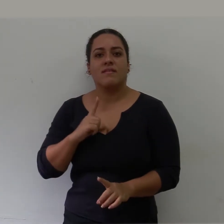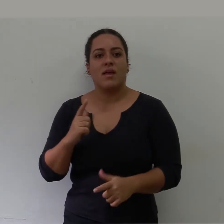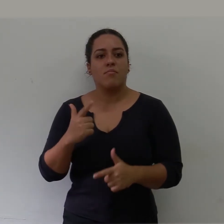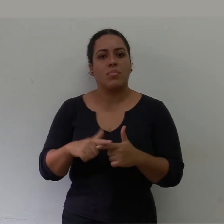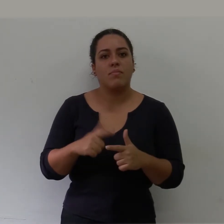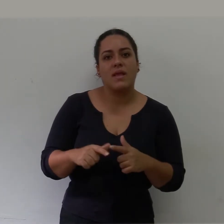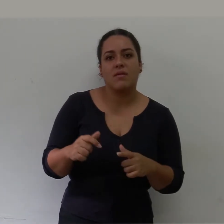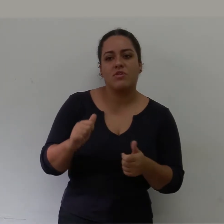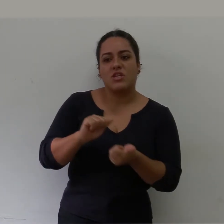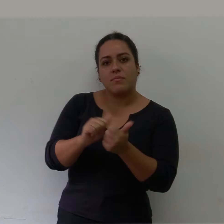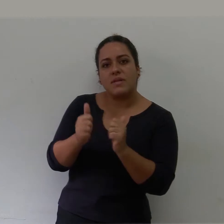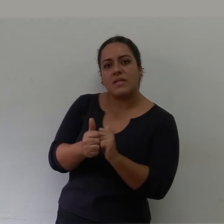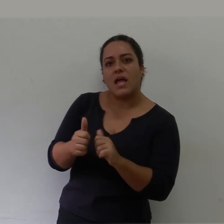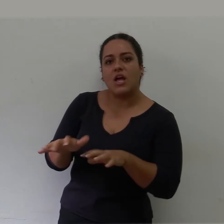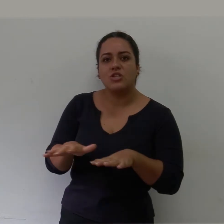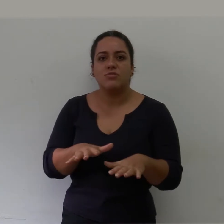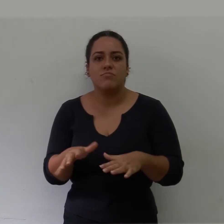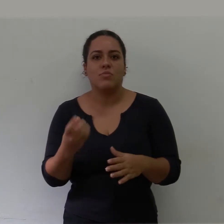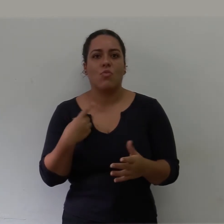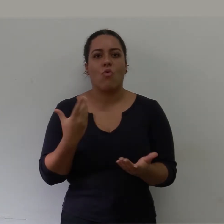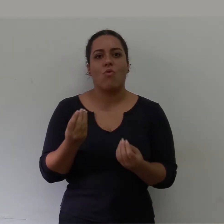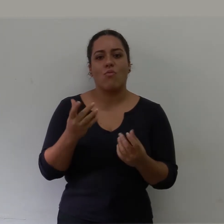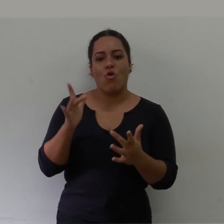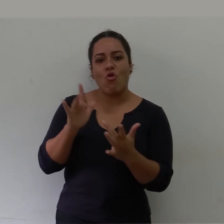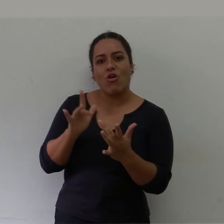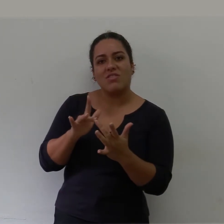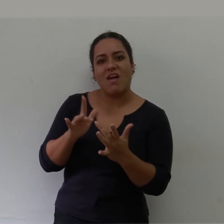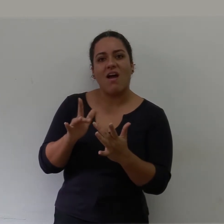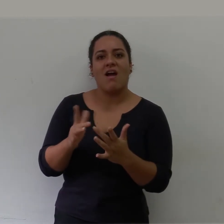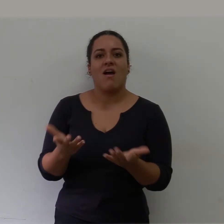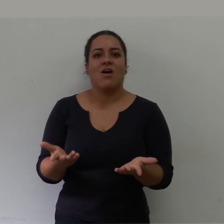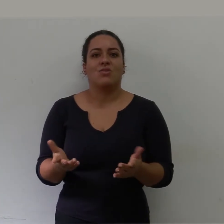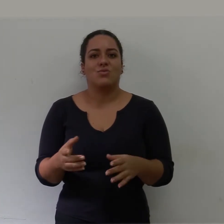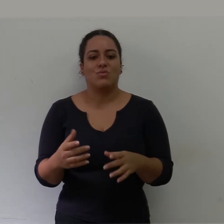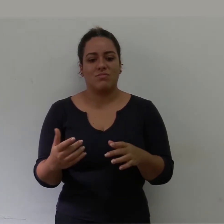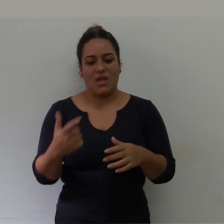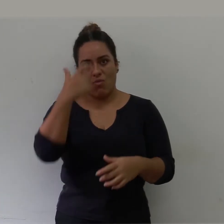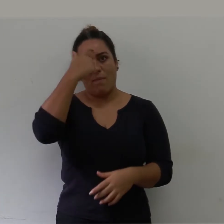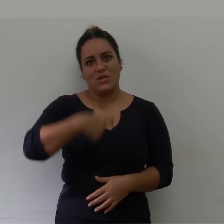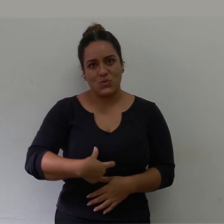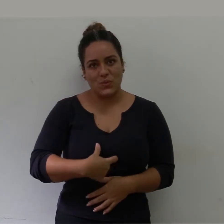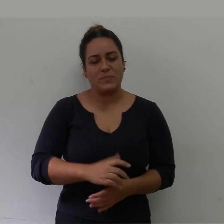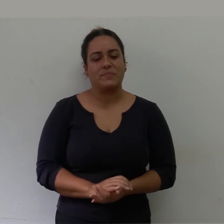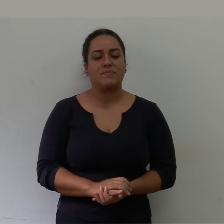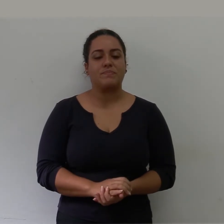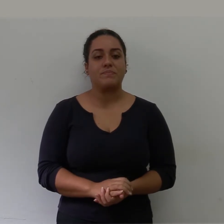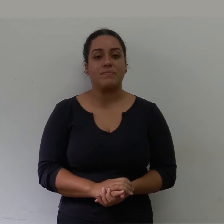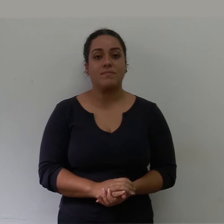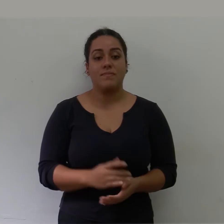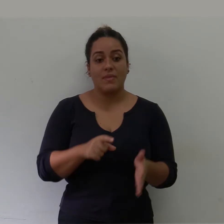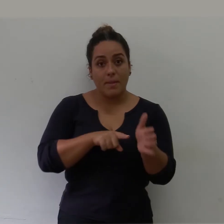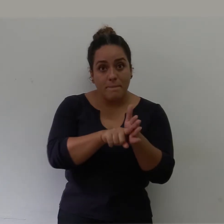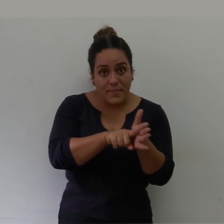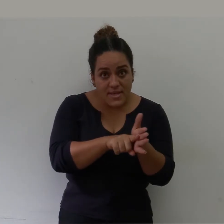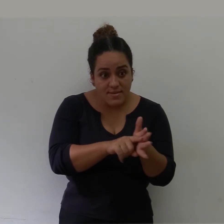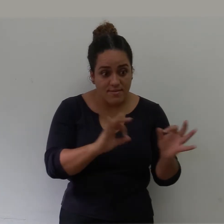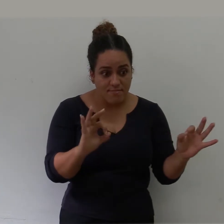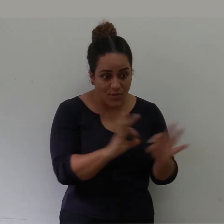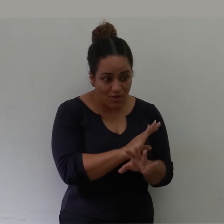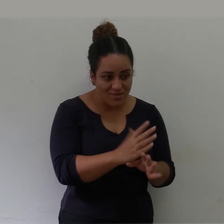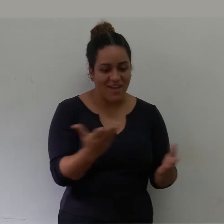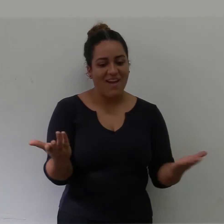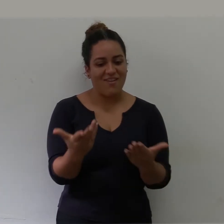de adaptabilidade ou problema no contato daquela peça com a pessoa. Da pesquisa para a